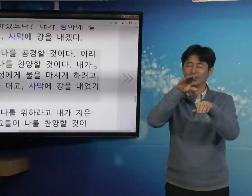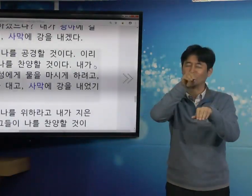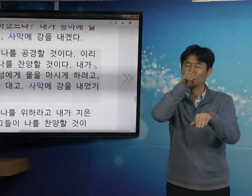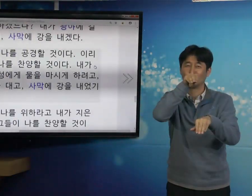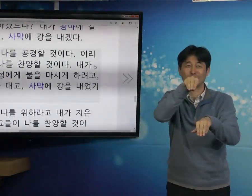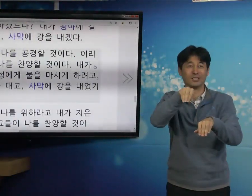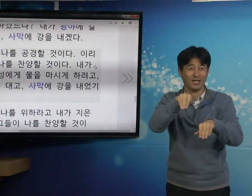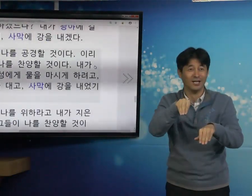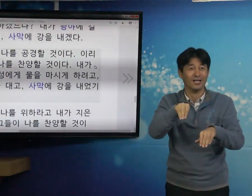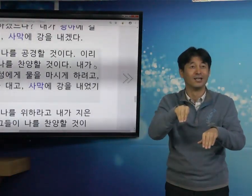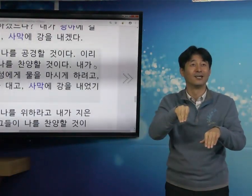타조도